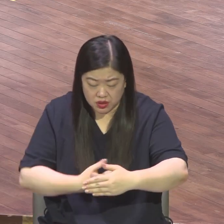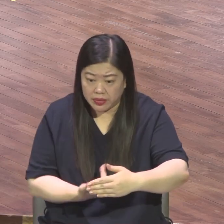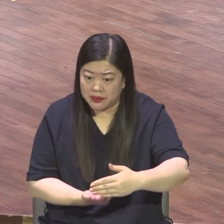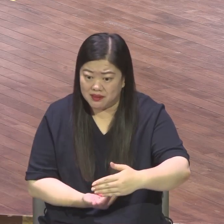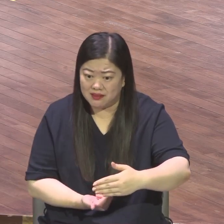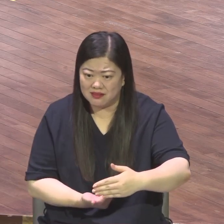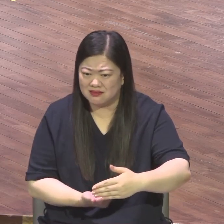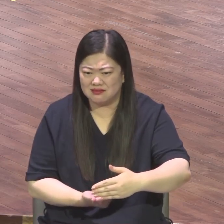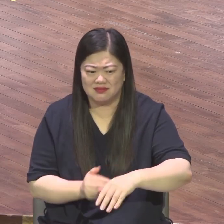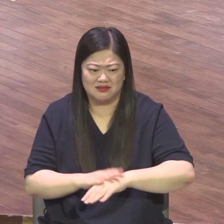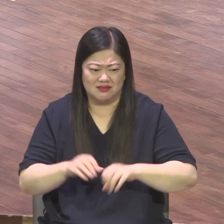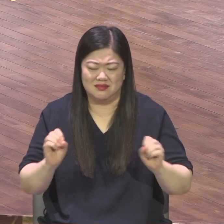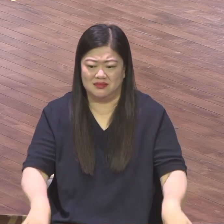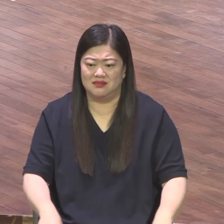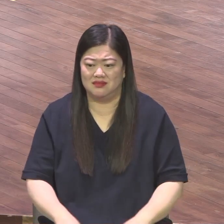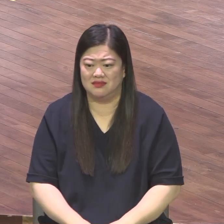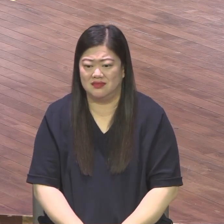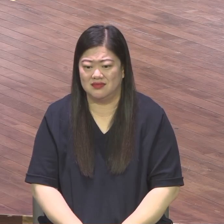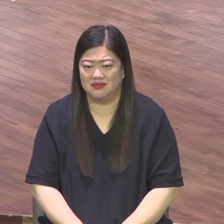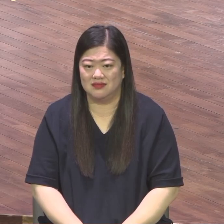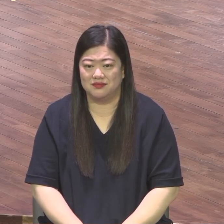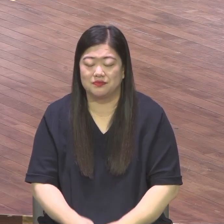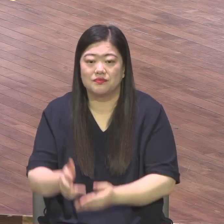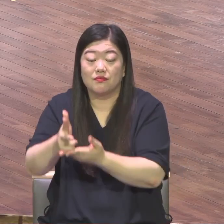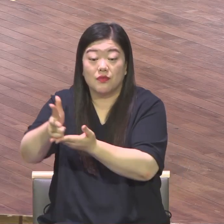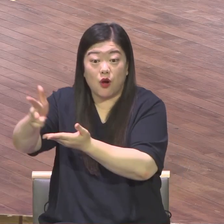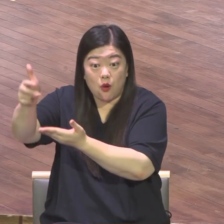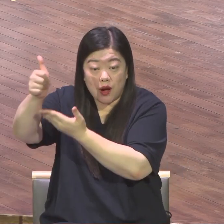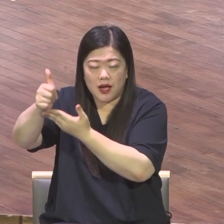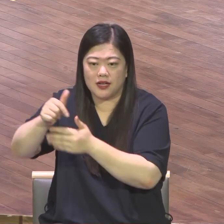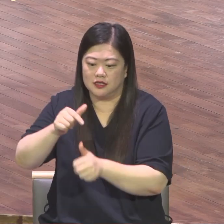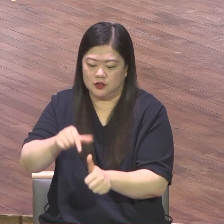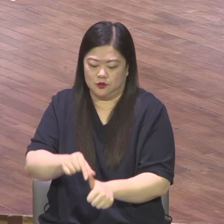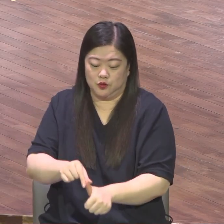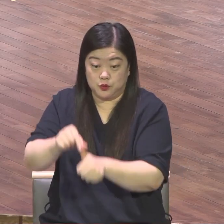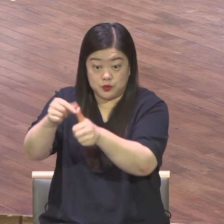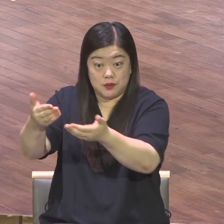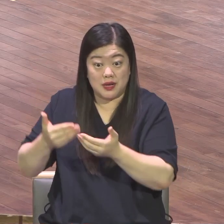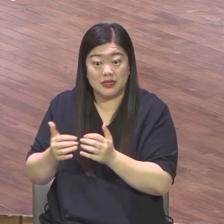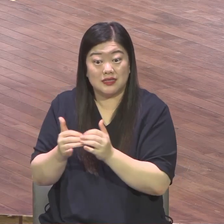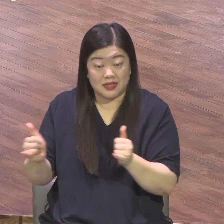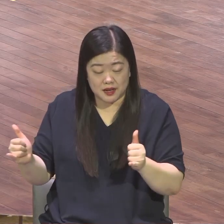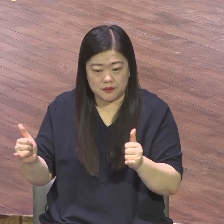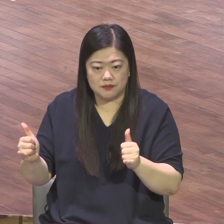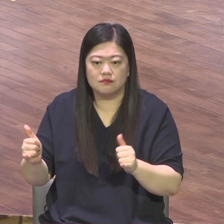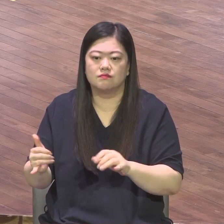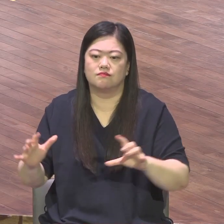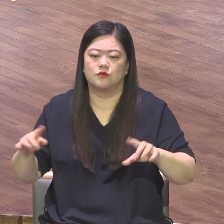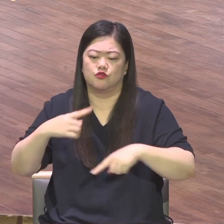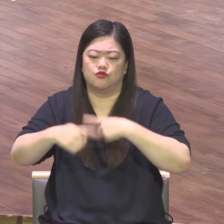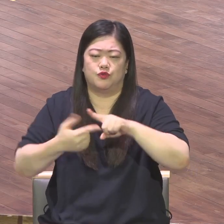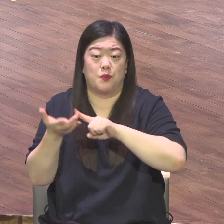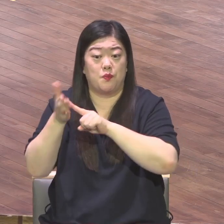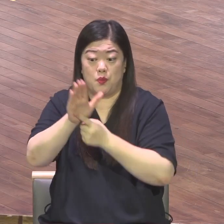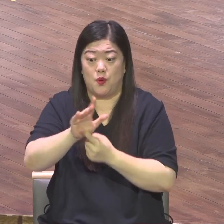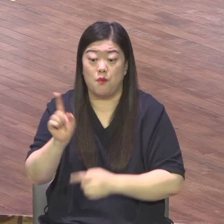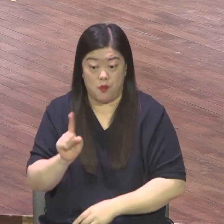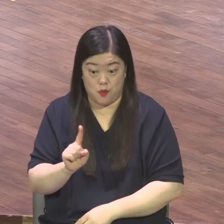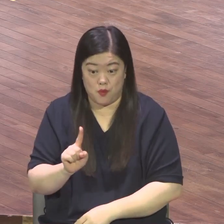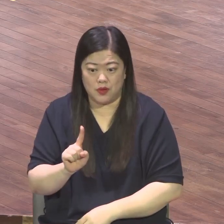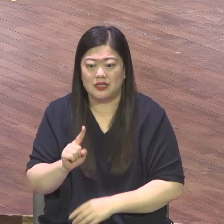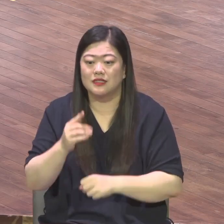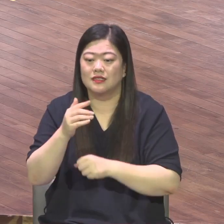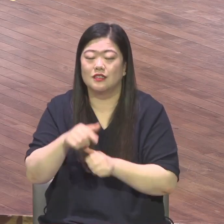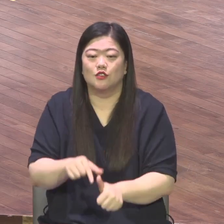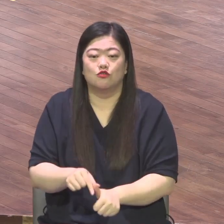시편 기자 보면 2절에 여호와의 속량을 받은 자들은 이같이 말할지어다 라 강조하는데, 여호와 하나님께